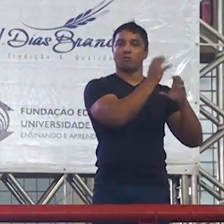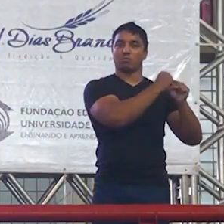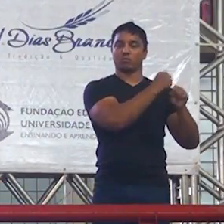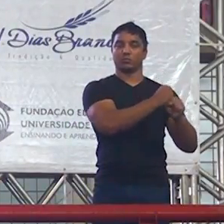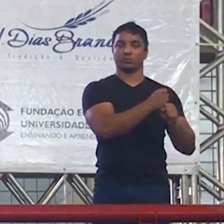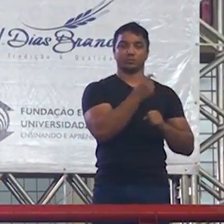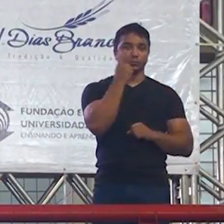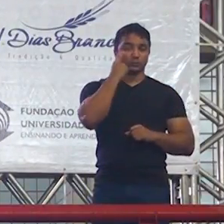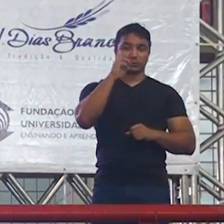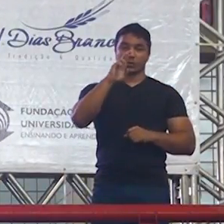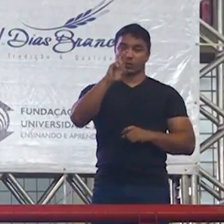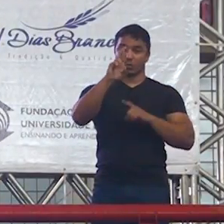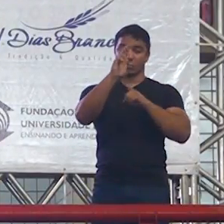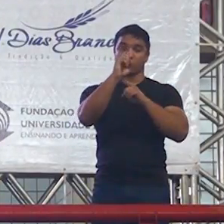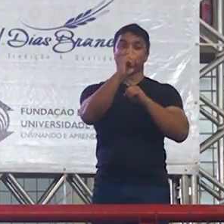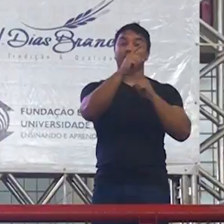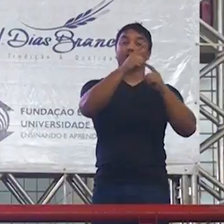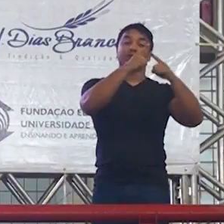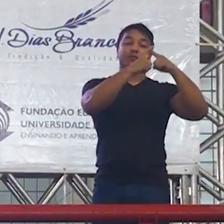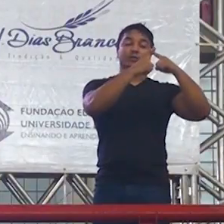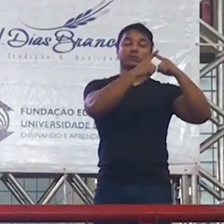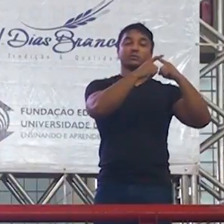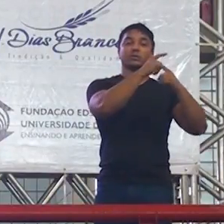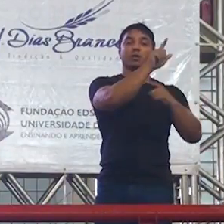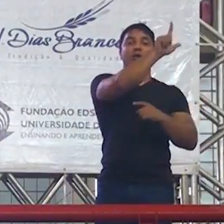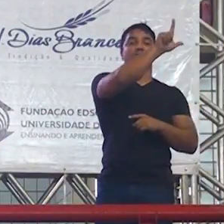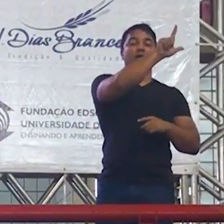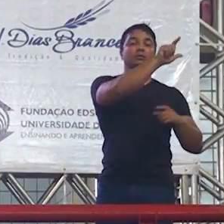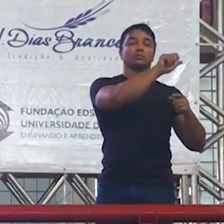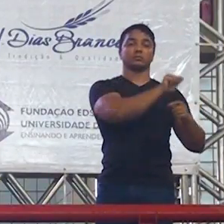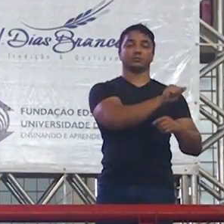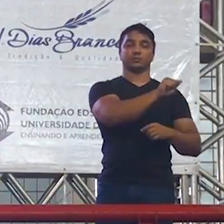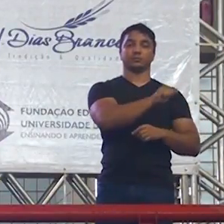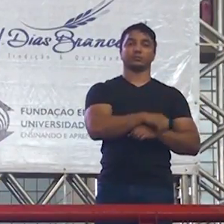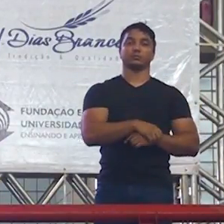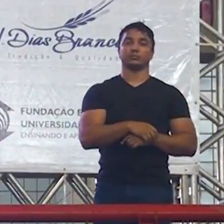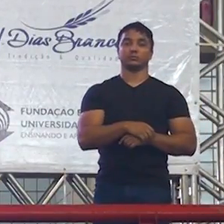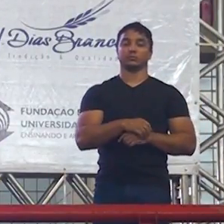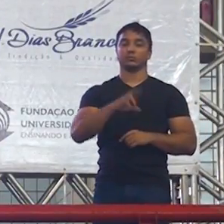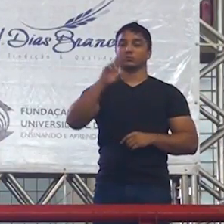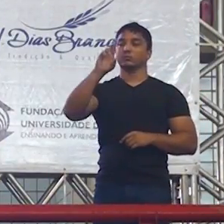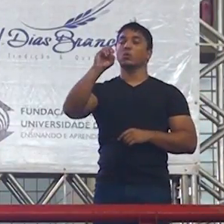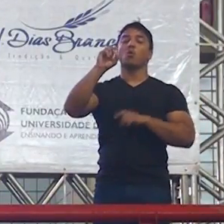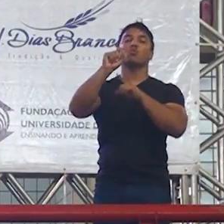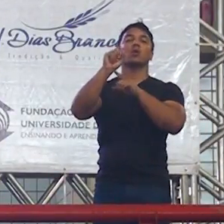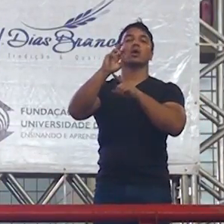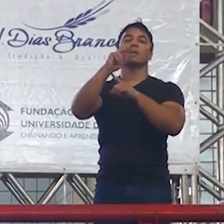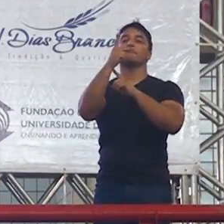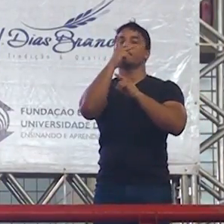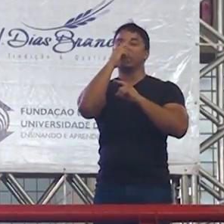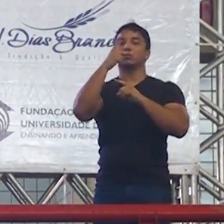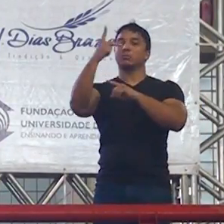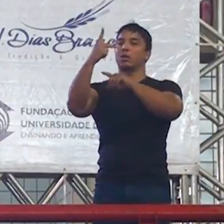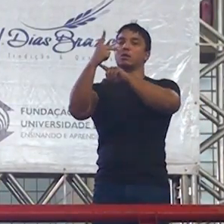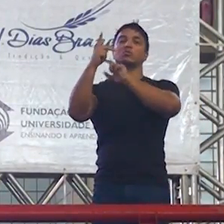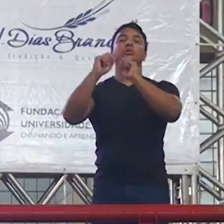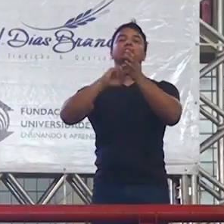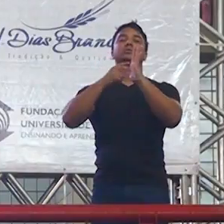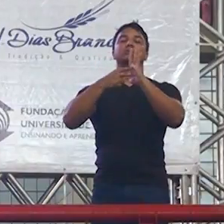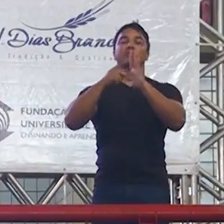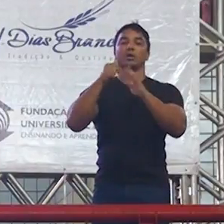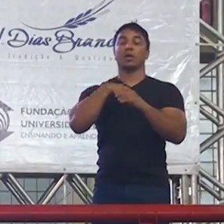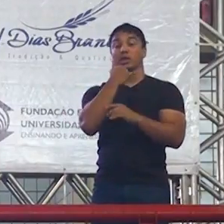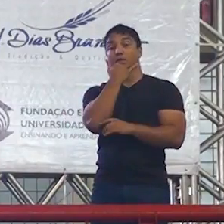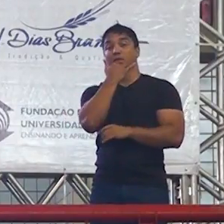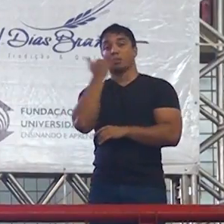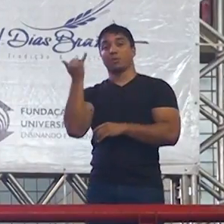a Rho vezes L sobre A. O que é esse Rho? Puxa uma setinha e escreva.